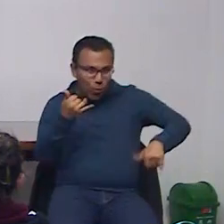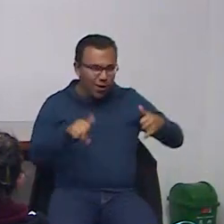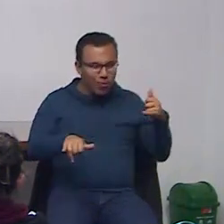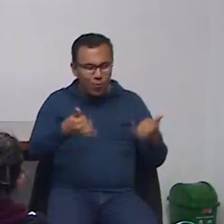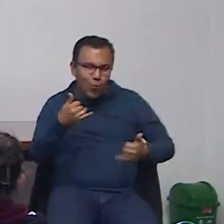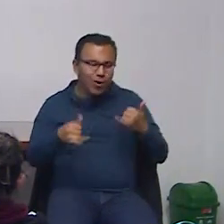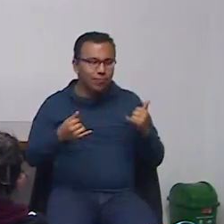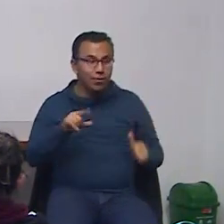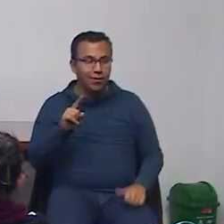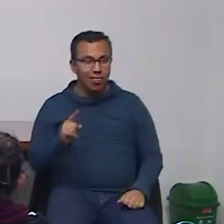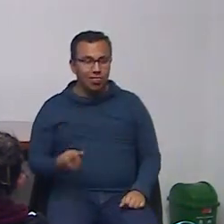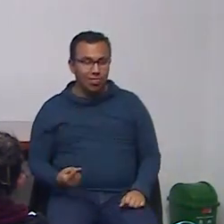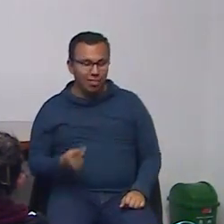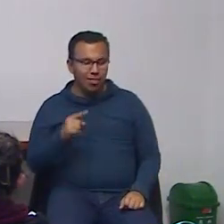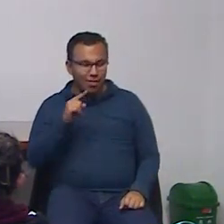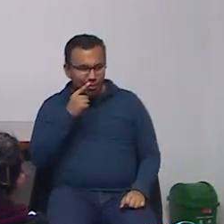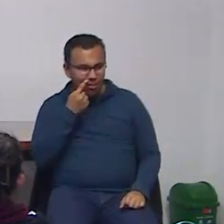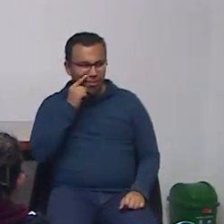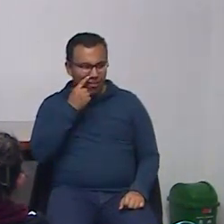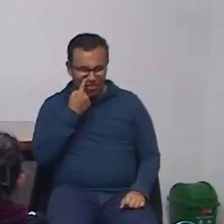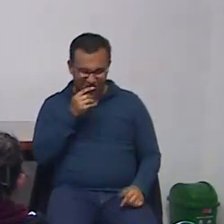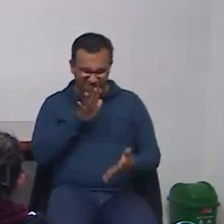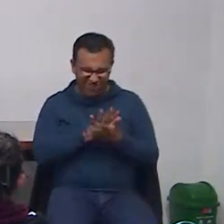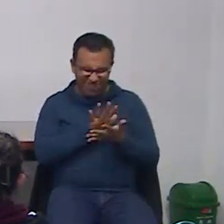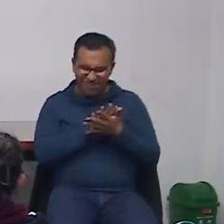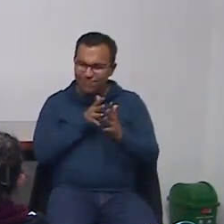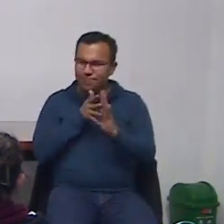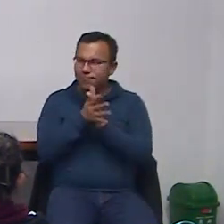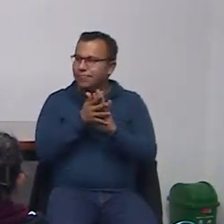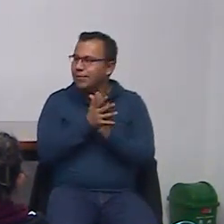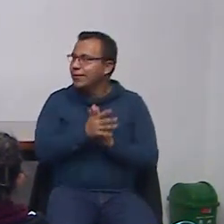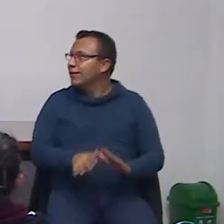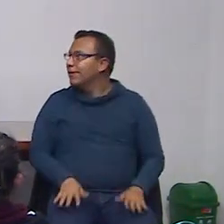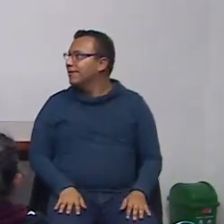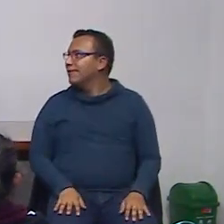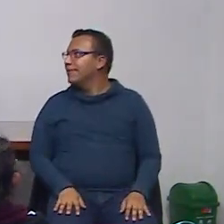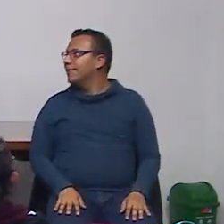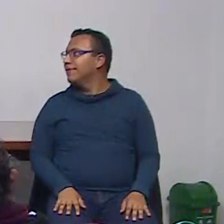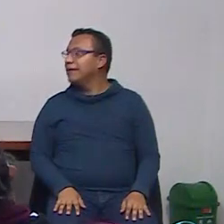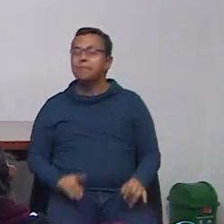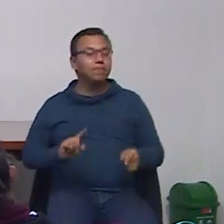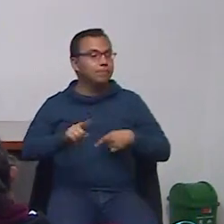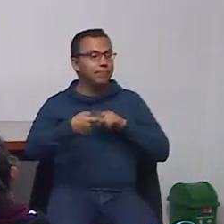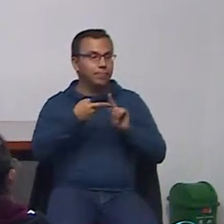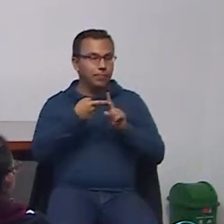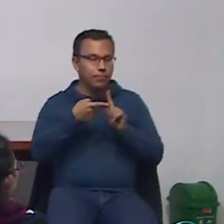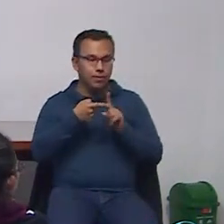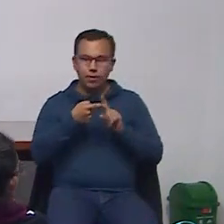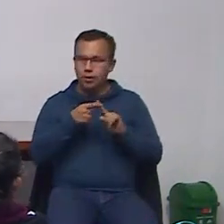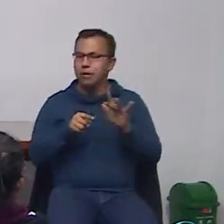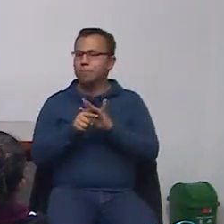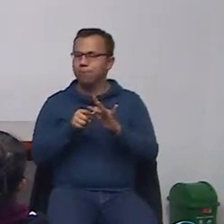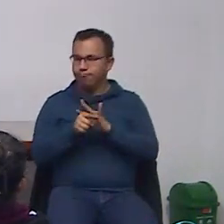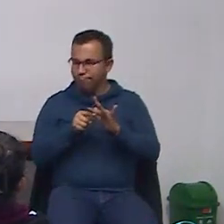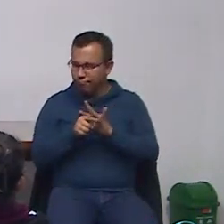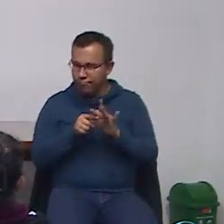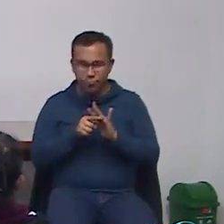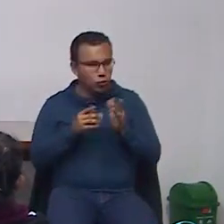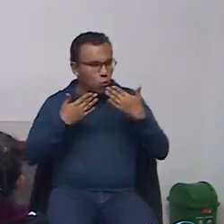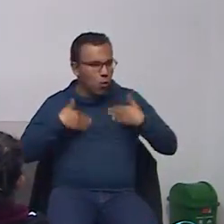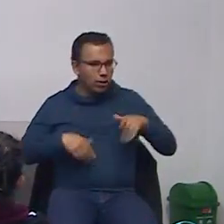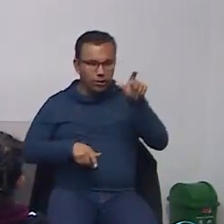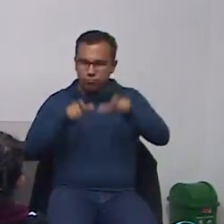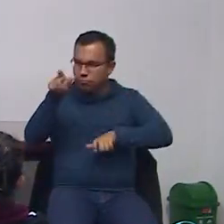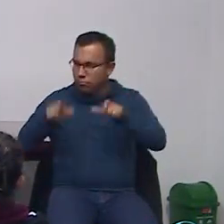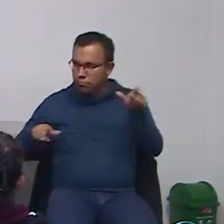para que no nos aburramos no mentiras sé que no se van a aburrir Entonces primero que se puede aplicar y beneficiar cualquier ser humano